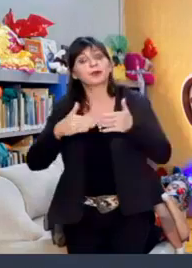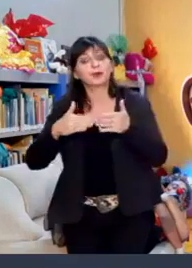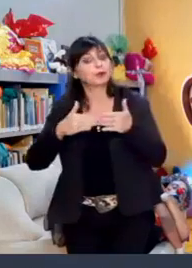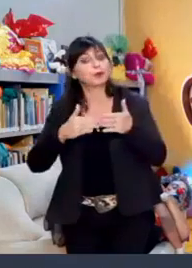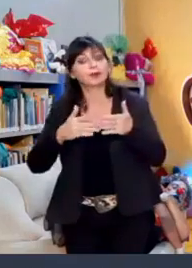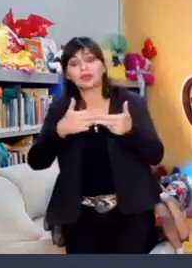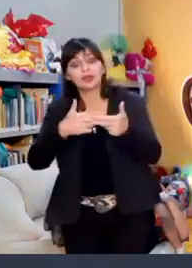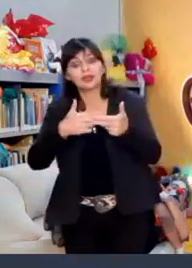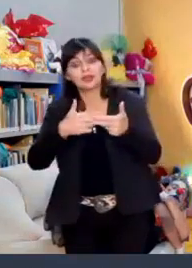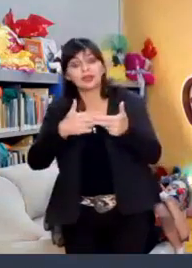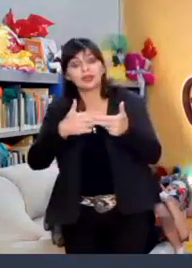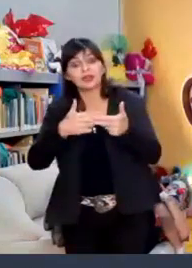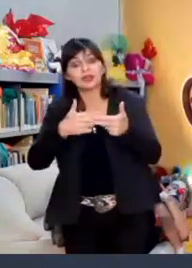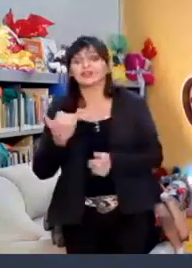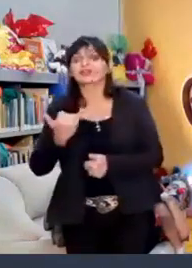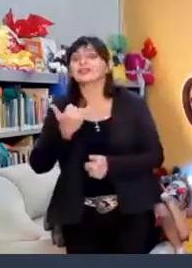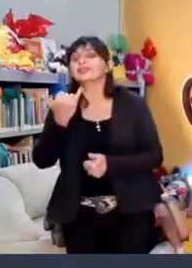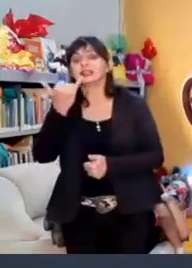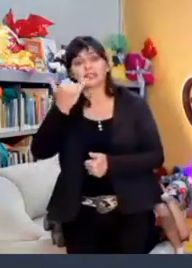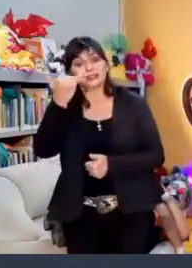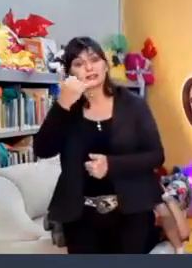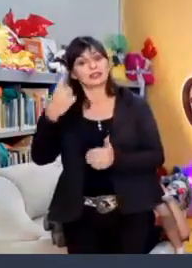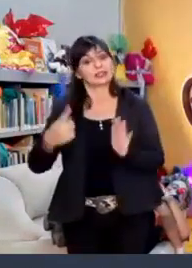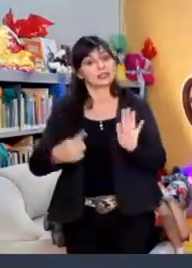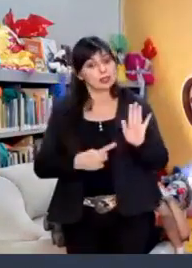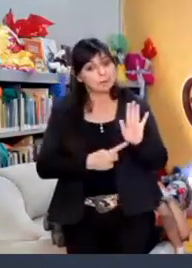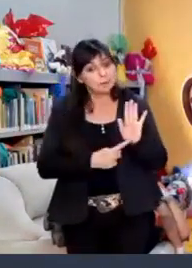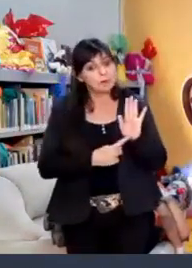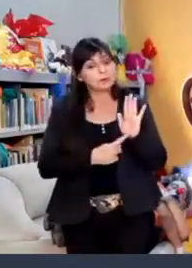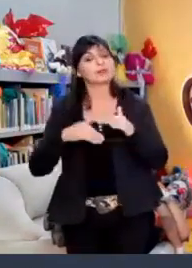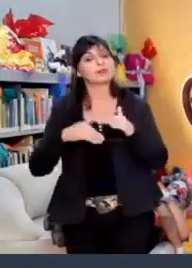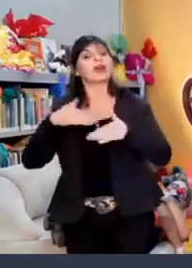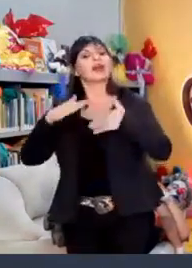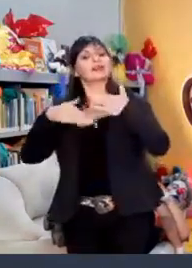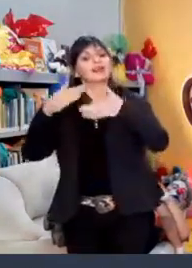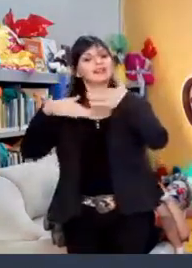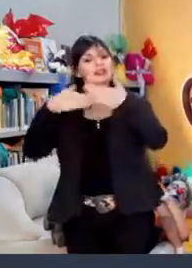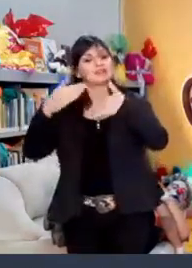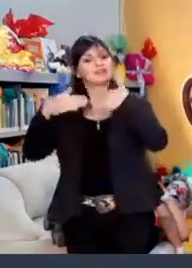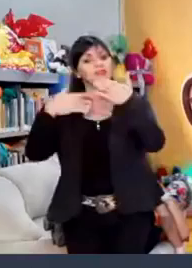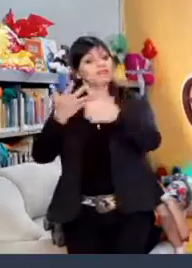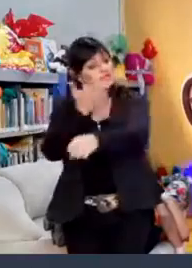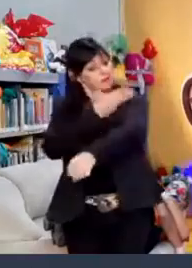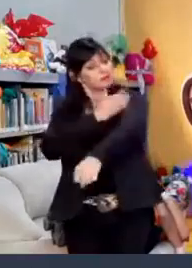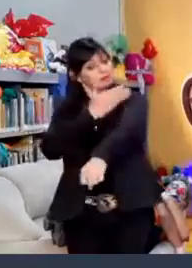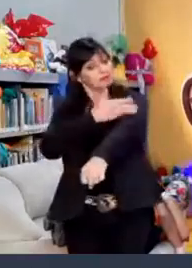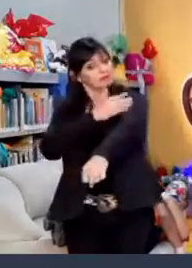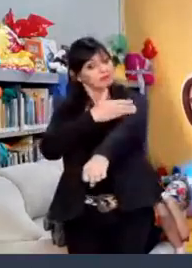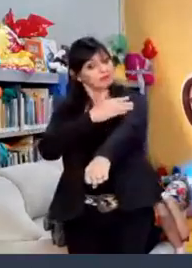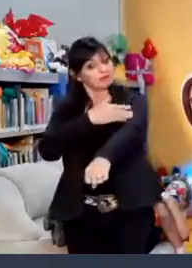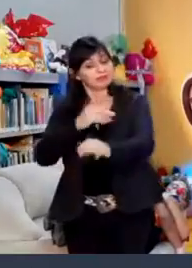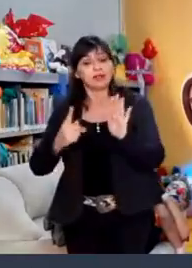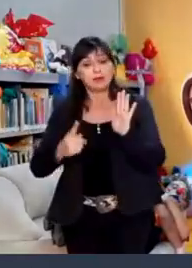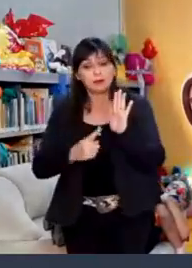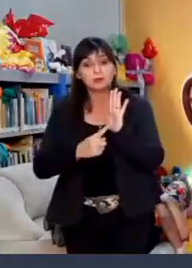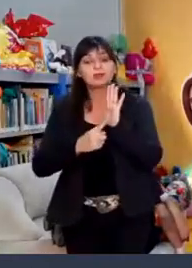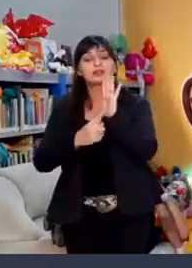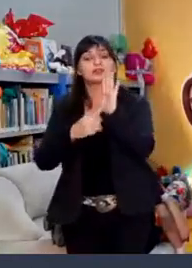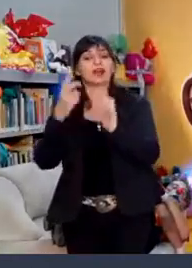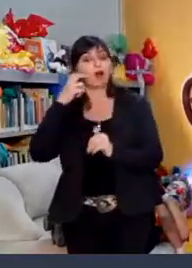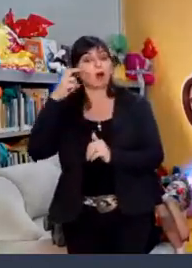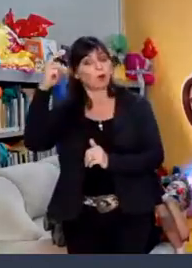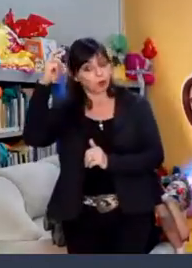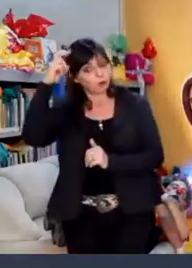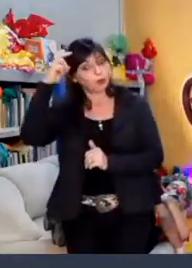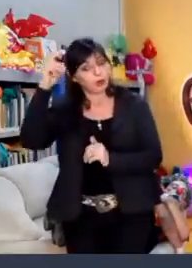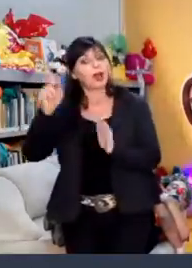para desenvolver a sua tradição, né, pessoal? Para desenvolver a sua matriz